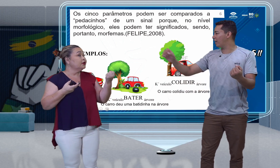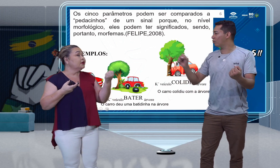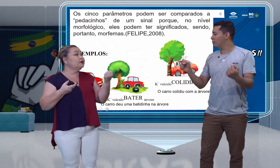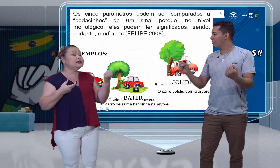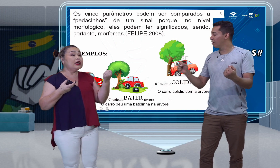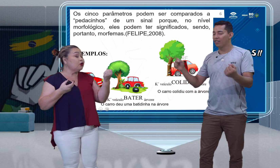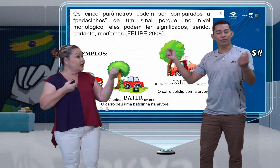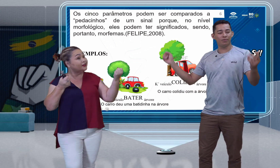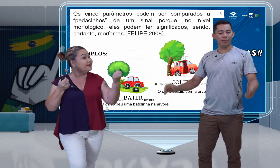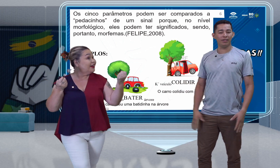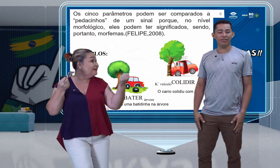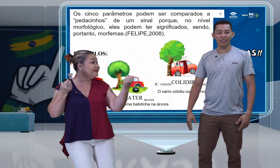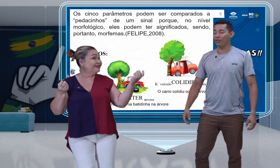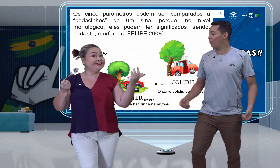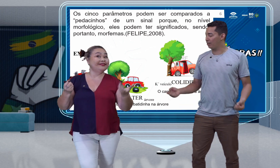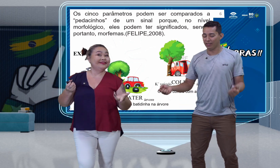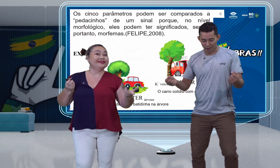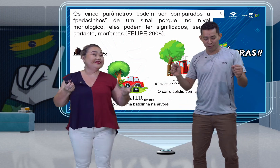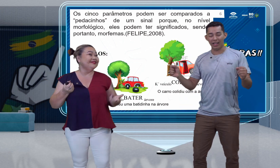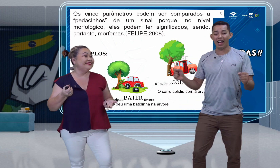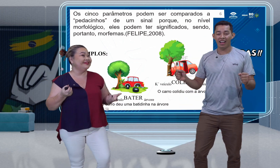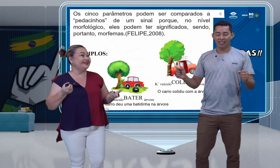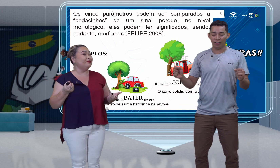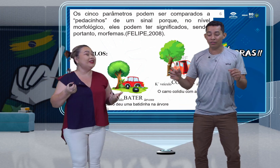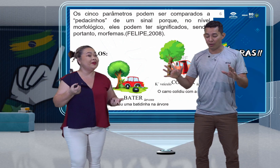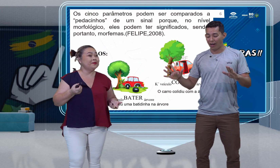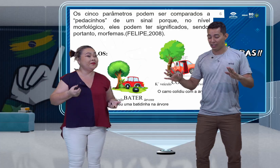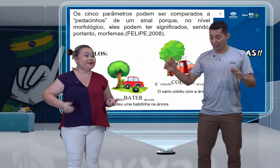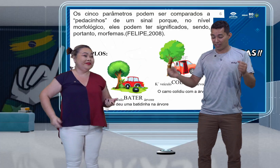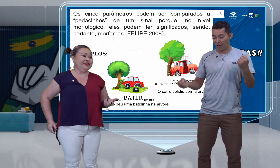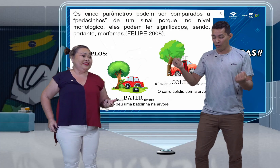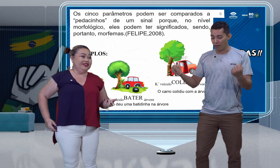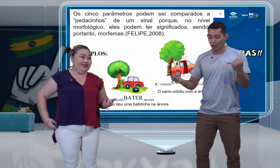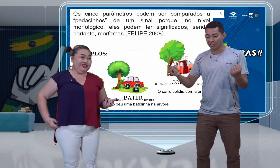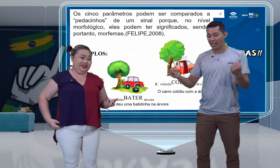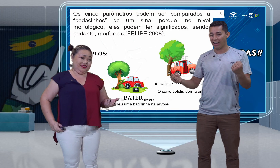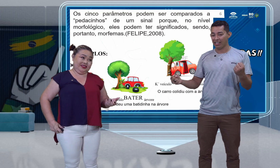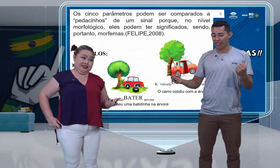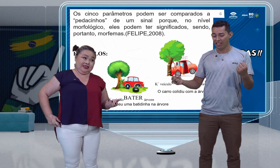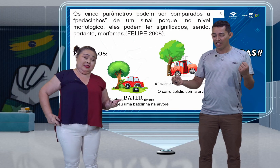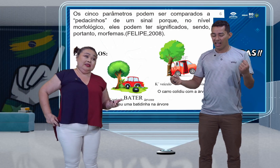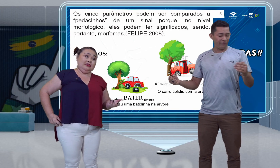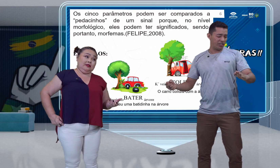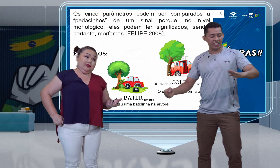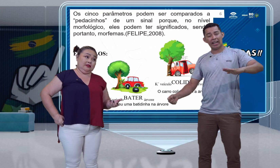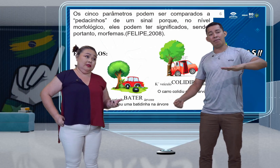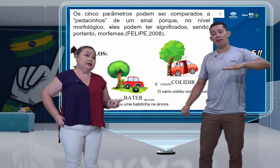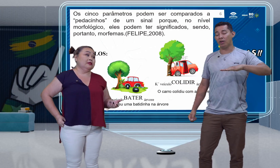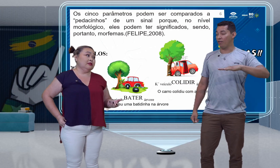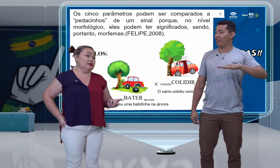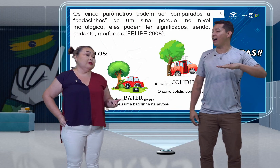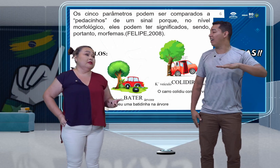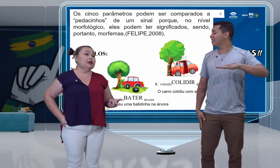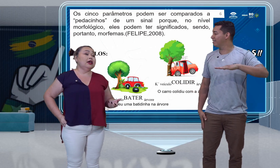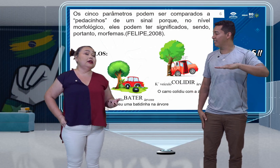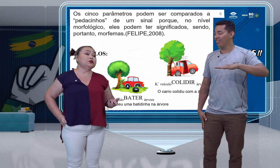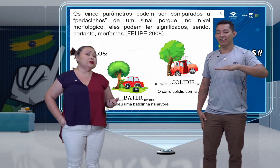correndo. Não sai correndo, não. Então vamos mudar. Então eu acho que se eu não vou usar esse, Eu vou dizer que a minha mão é um carro. É isso